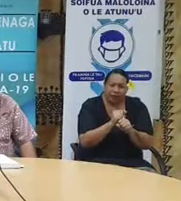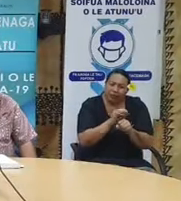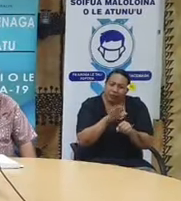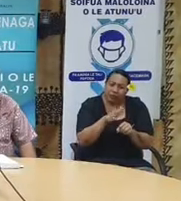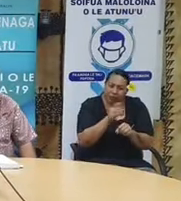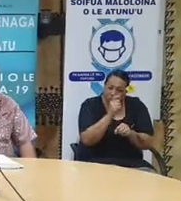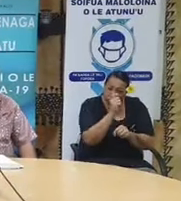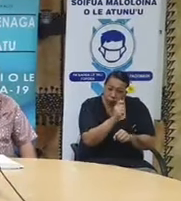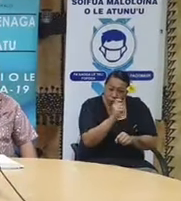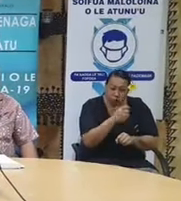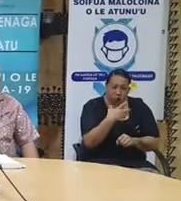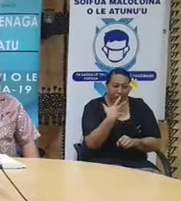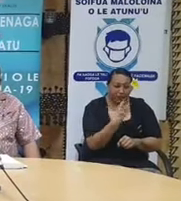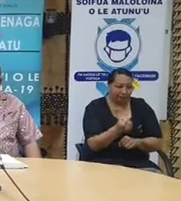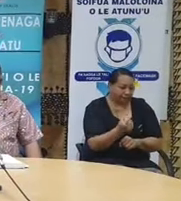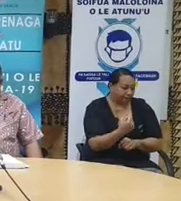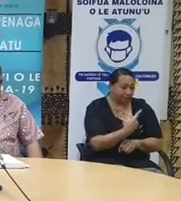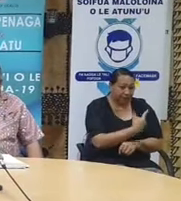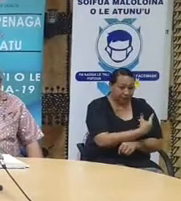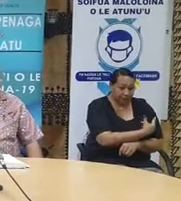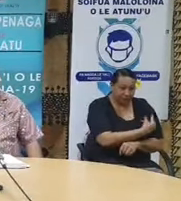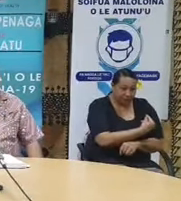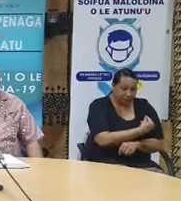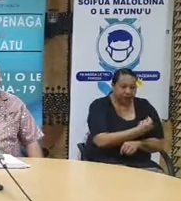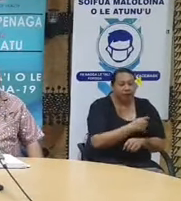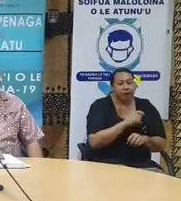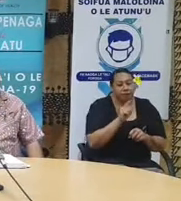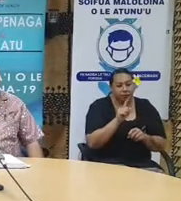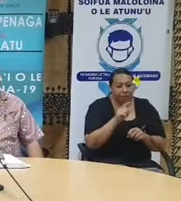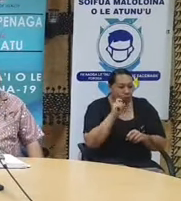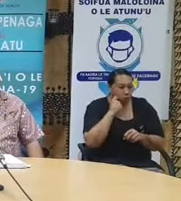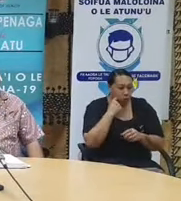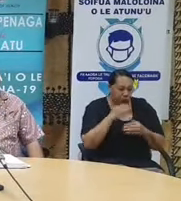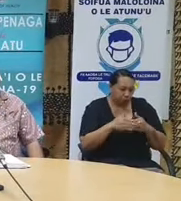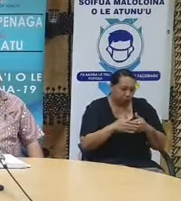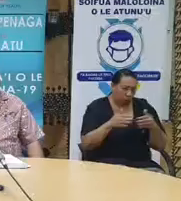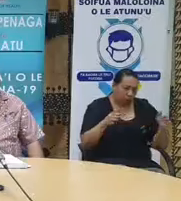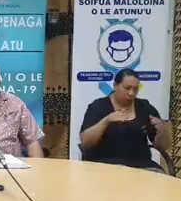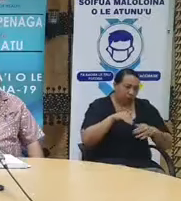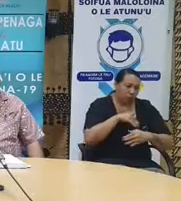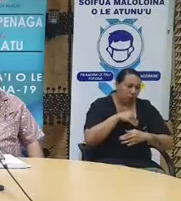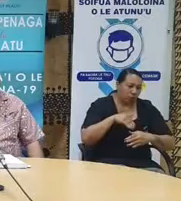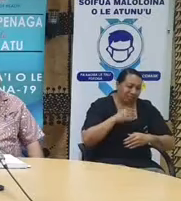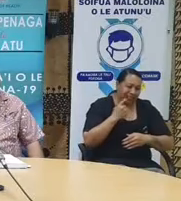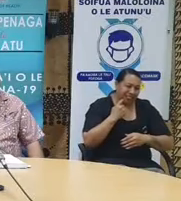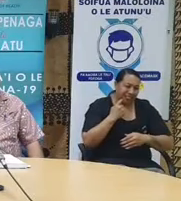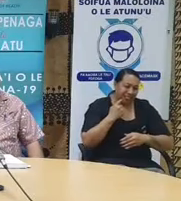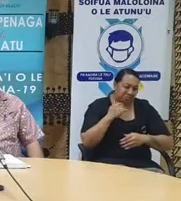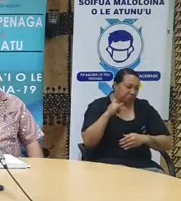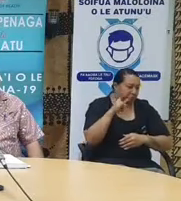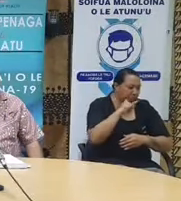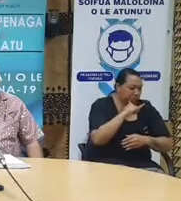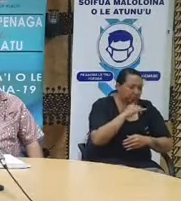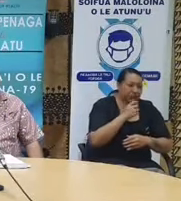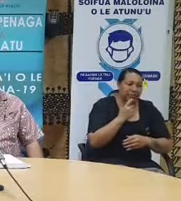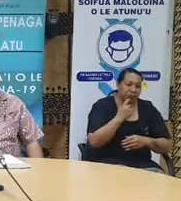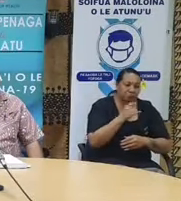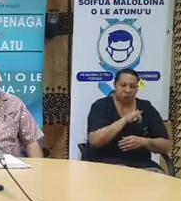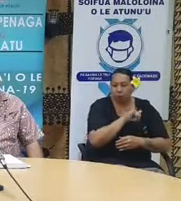au. Ia o nga tala fo ila iyo ma fai ngofir feo i maiman feo i atu. Ya ai ole nganga